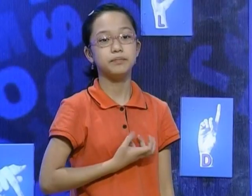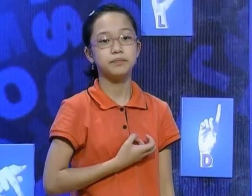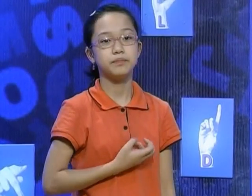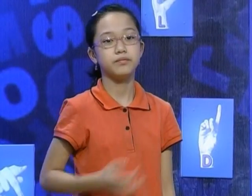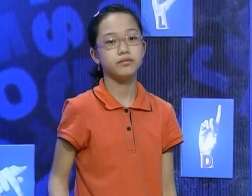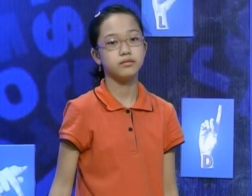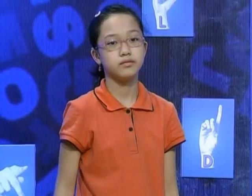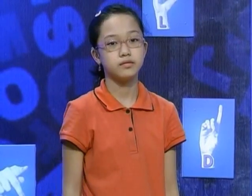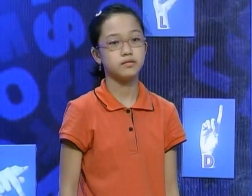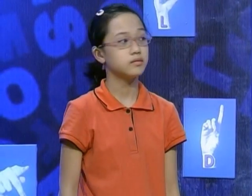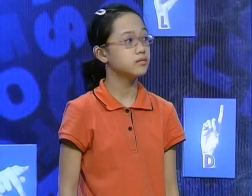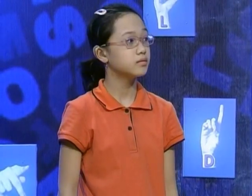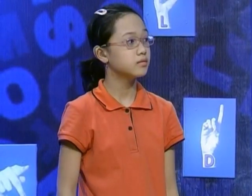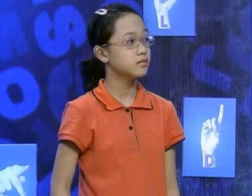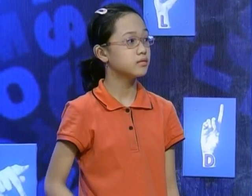Hôm trước chúng ta đã học ký hiệu tim này.